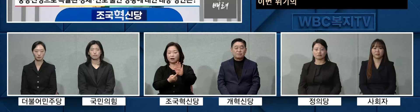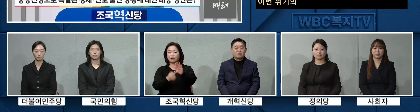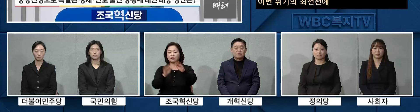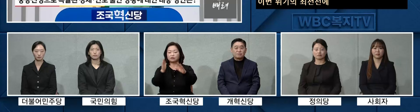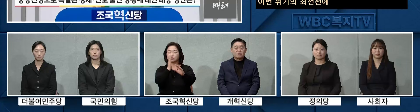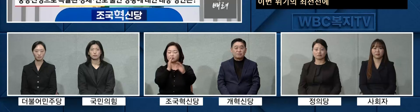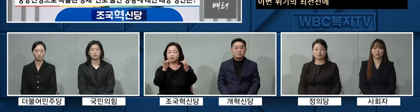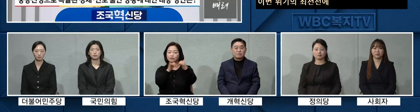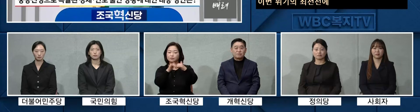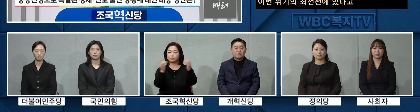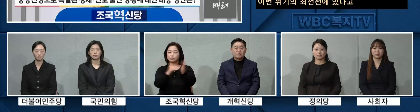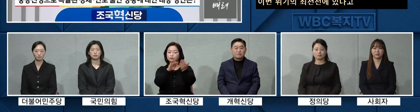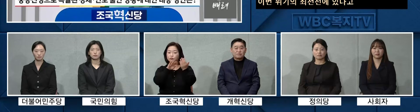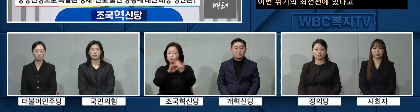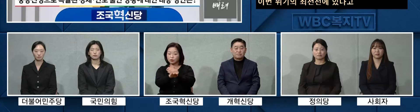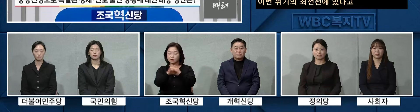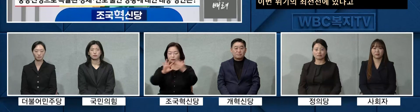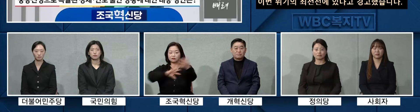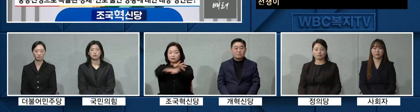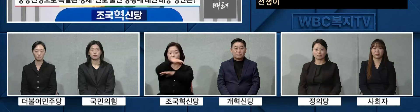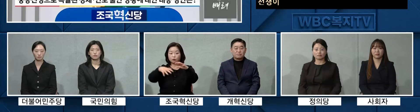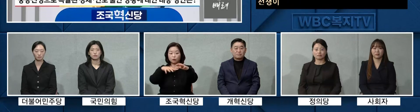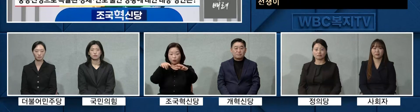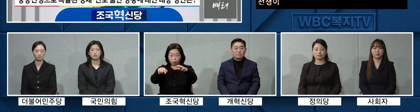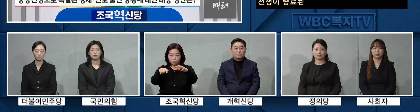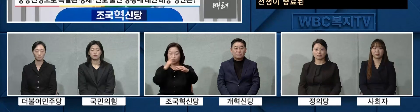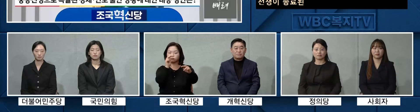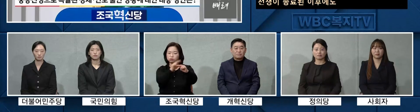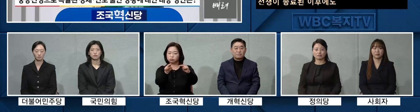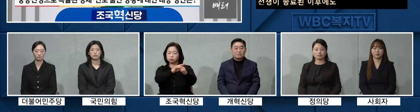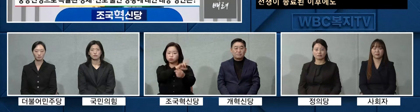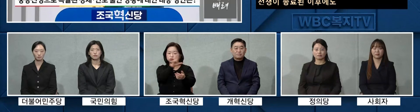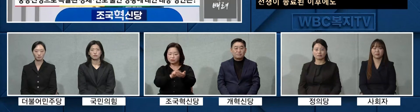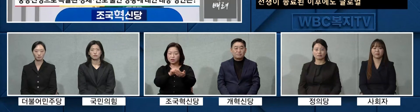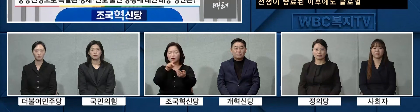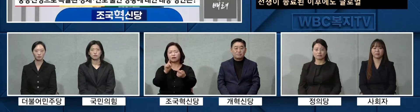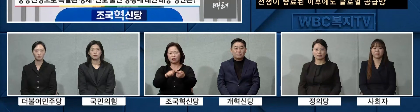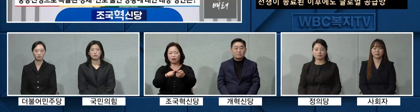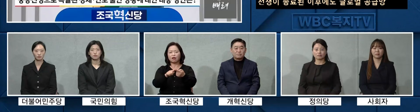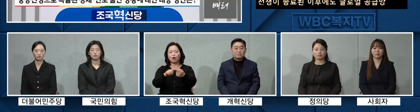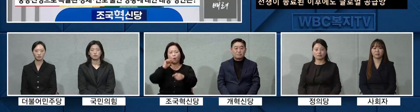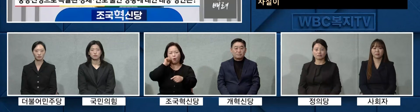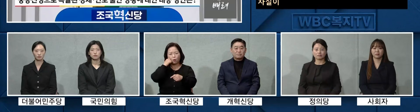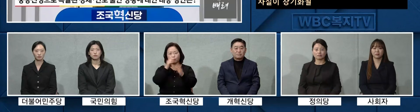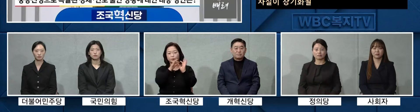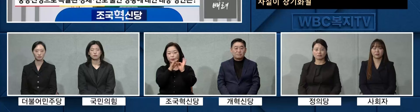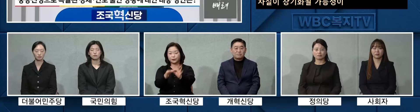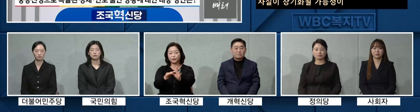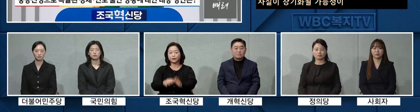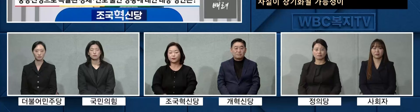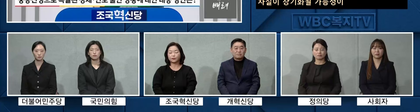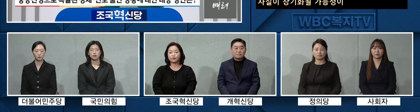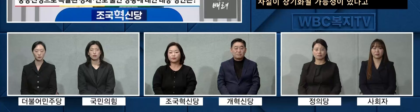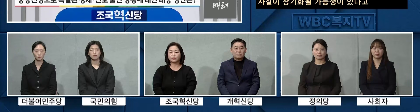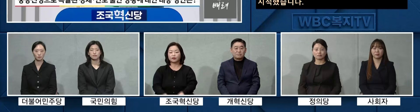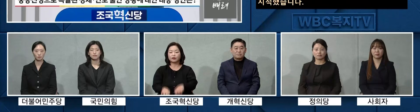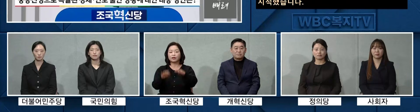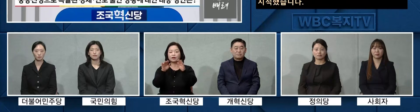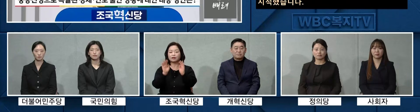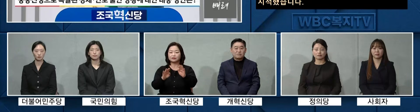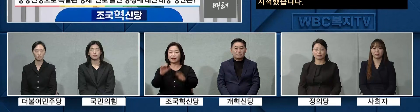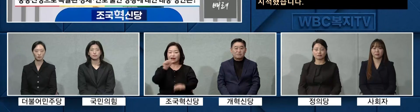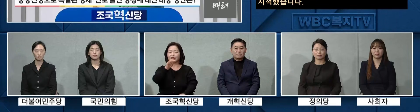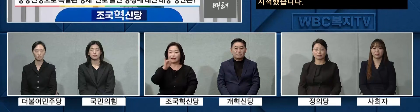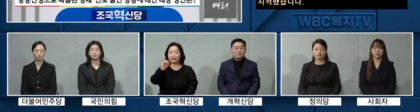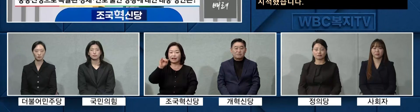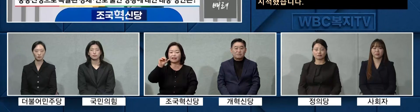종료된 이후에도 글로벌 공급망 차질이 장기화될 가능성이 있다고 지적을 했습니다. IEA 사무총장의